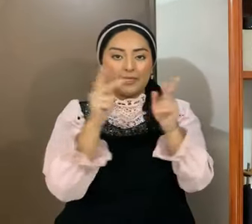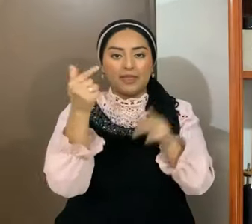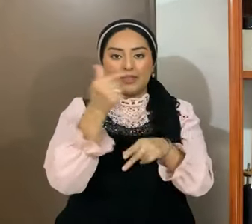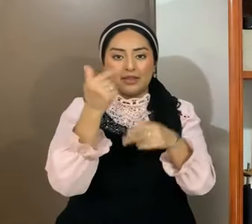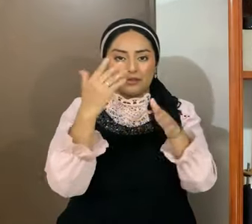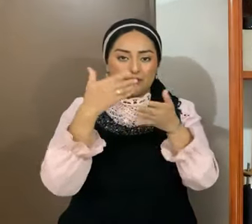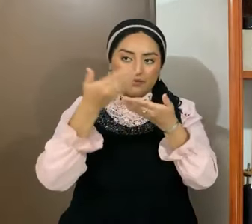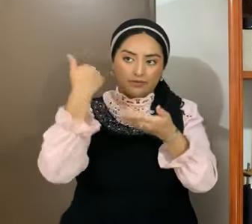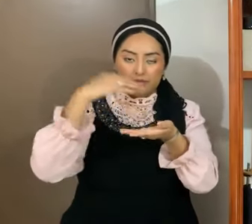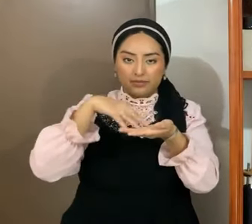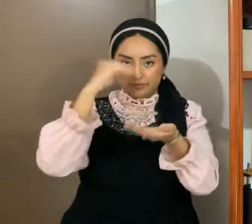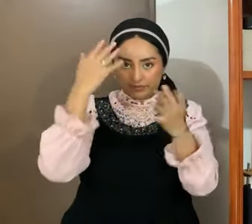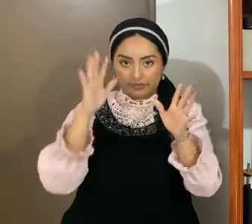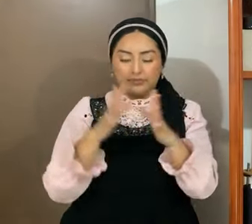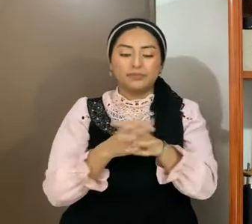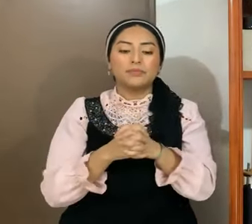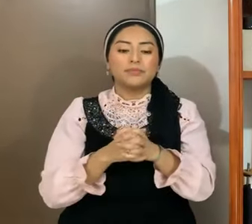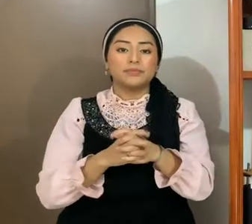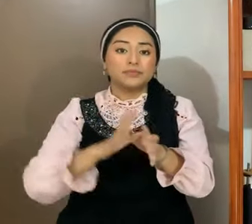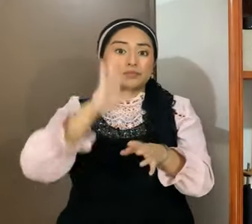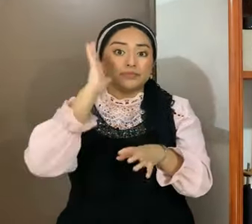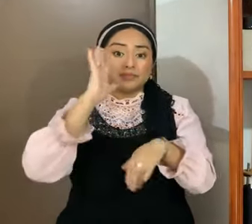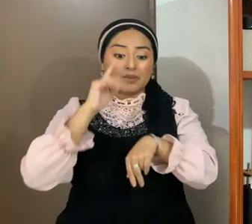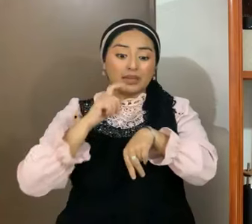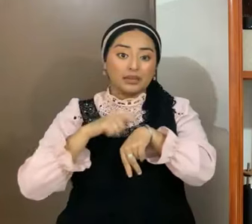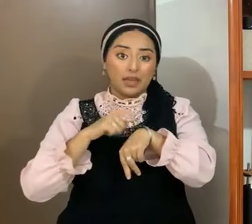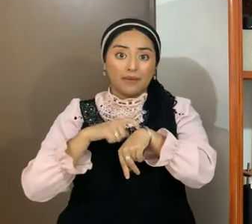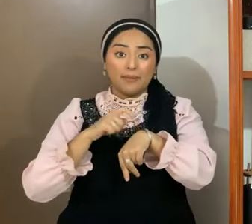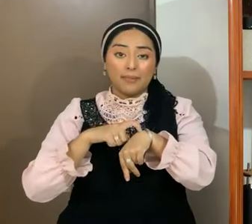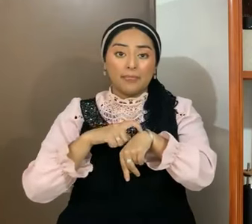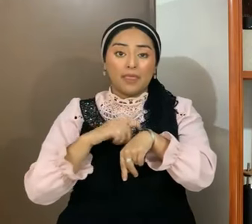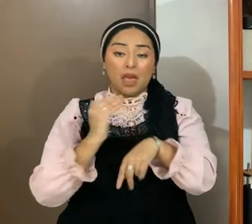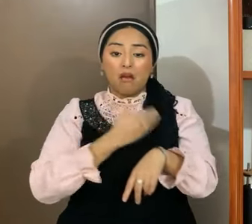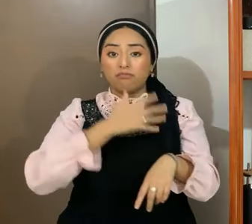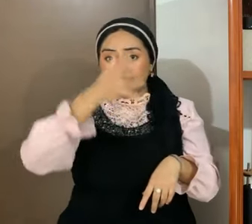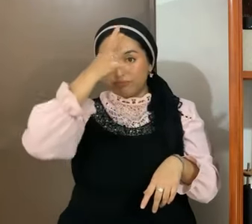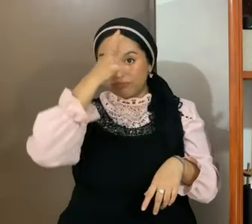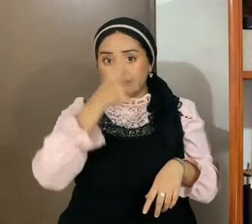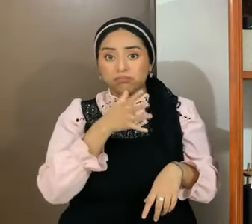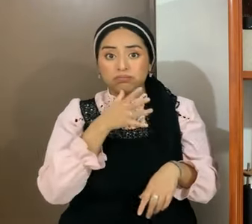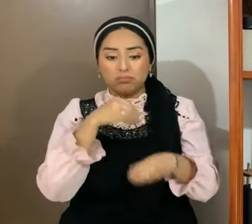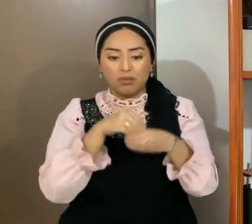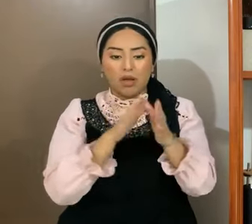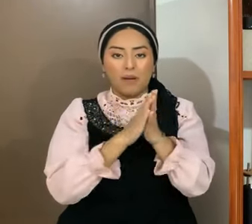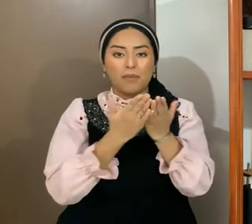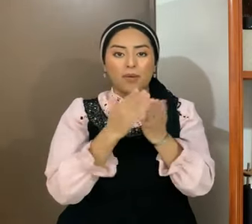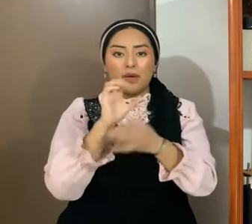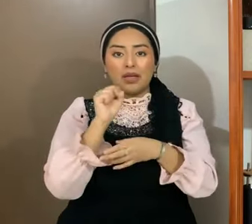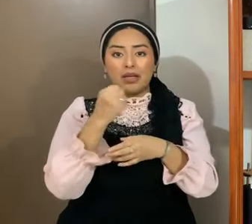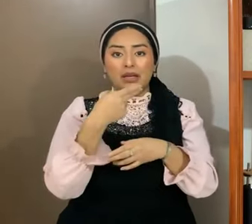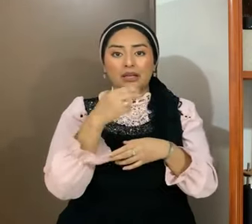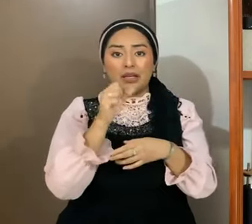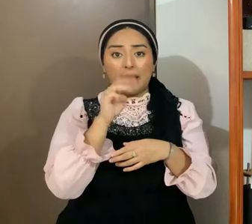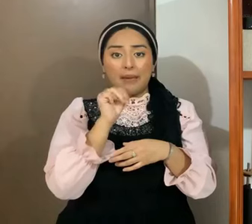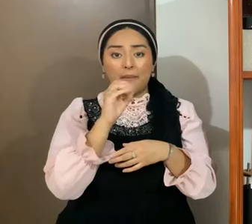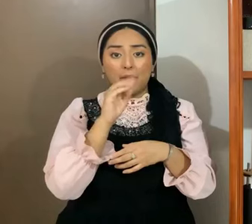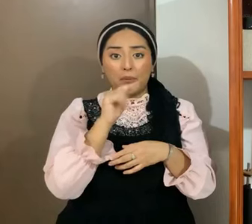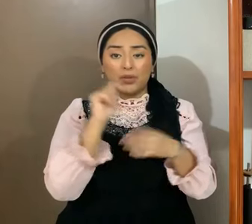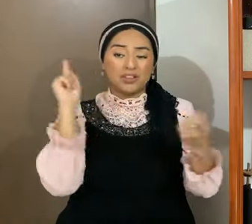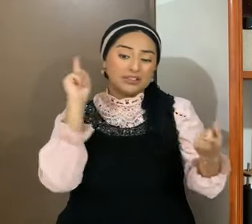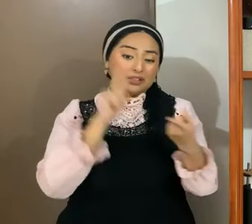Bereshit. Desde ese tiempo, desde el tiempo de nuestros padres, en el libro de Shemot, hasta el día de